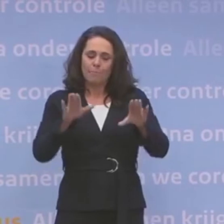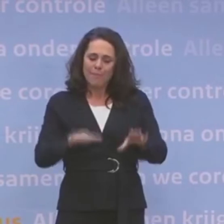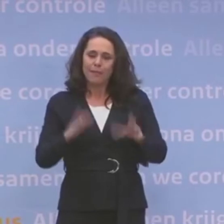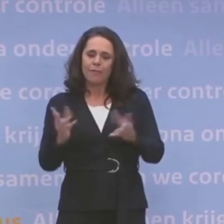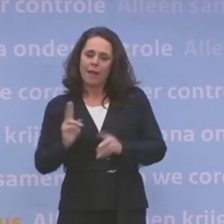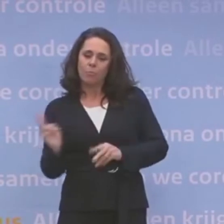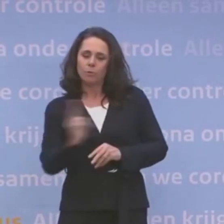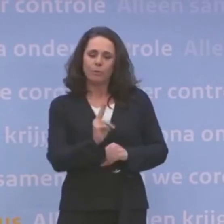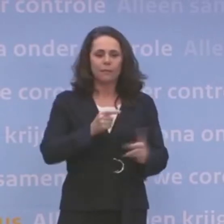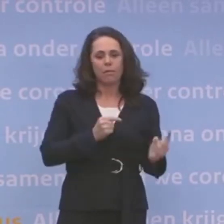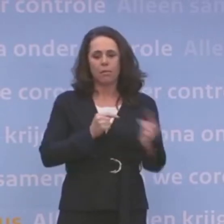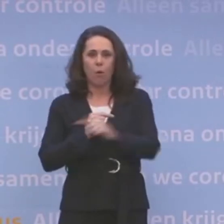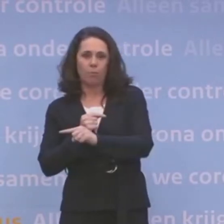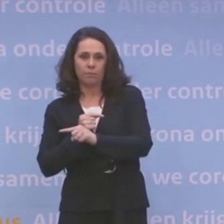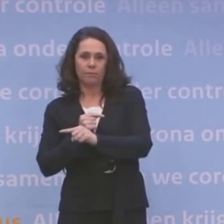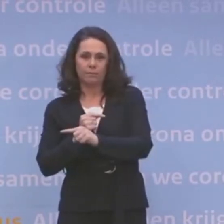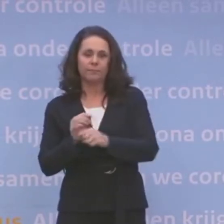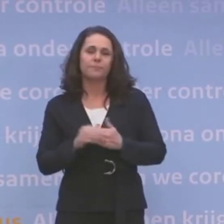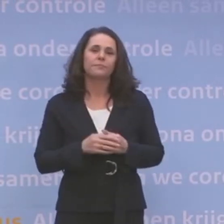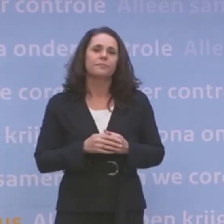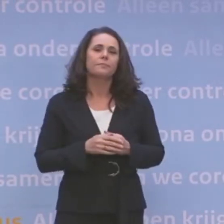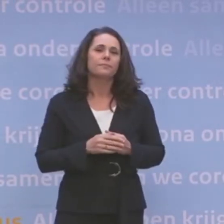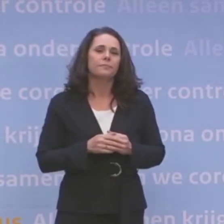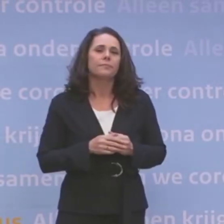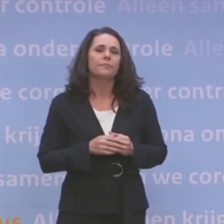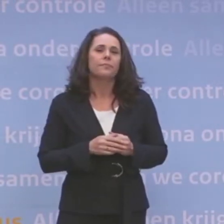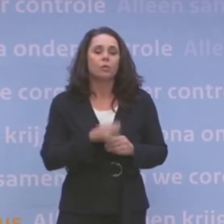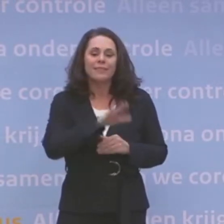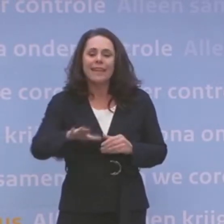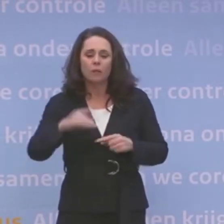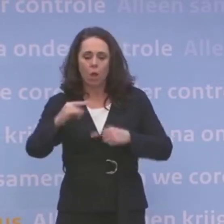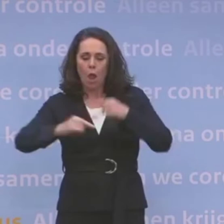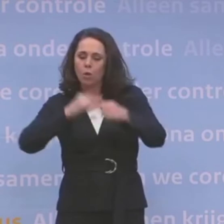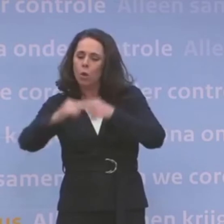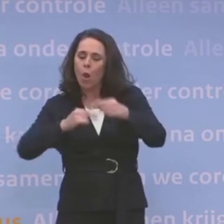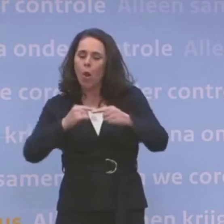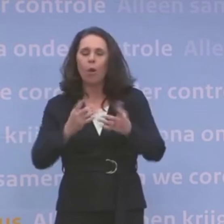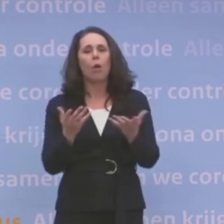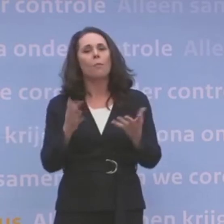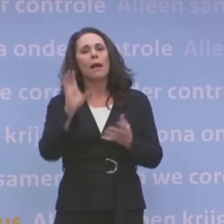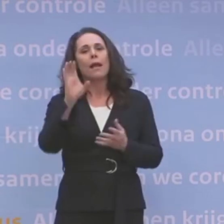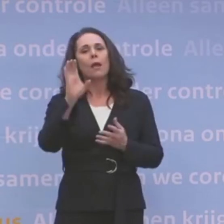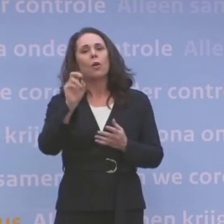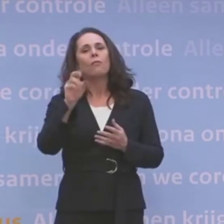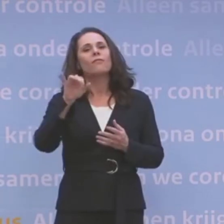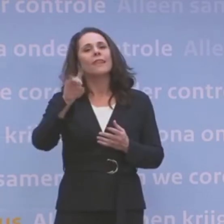kind. Kortom, de rol van kinderen bij COVID-19-infectie lijkt beperkt. En ik wil u